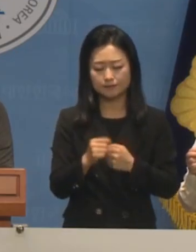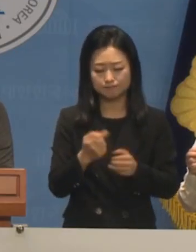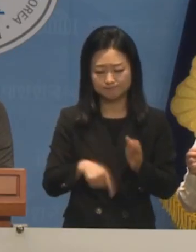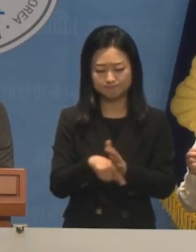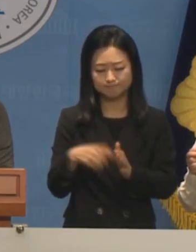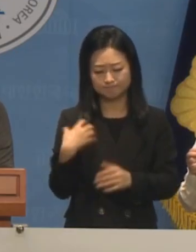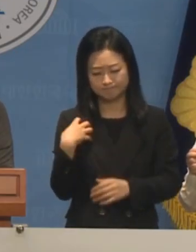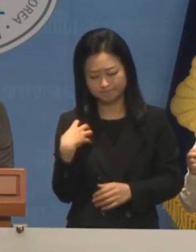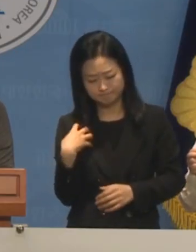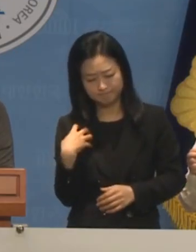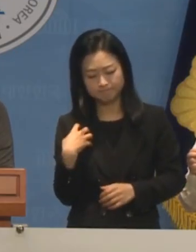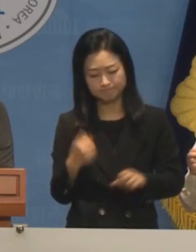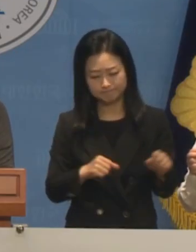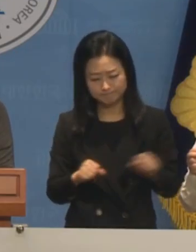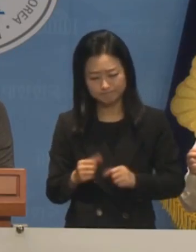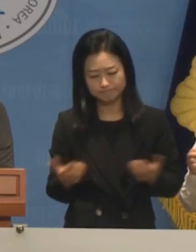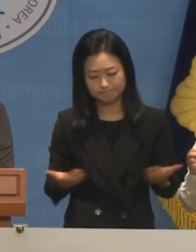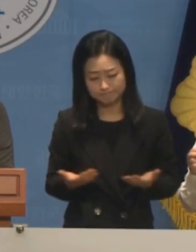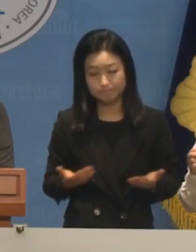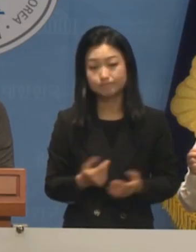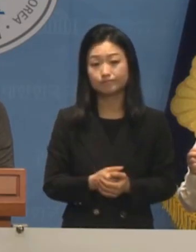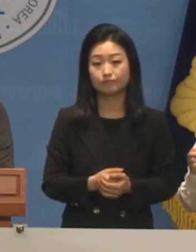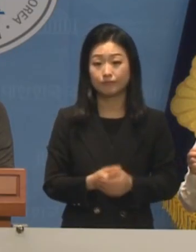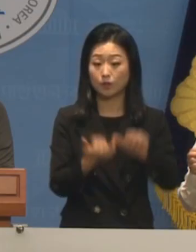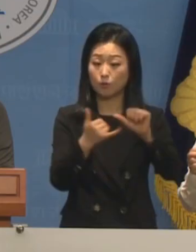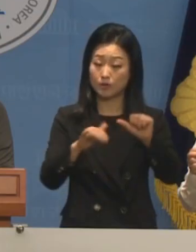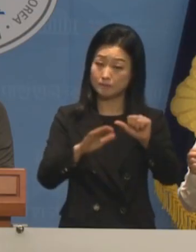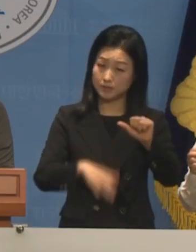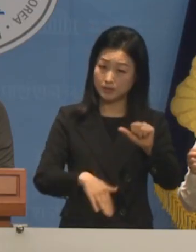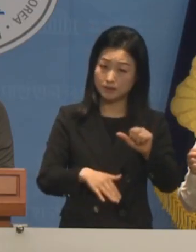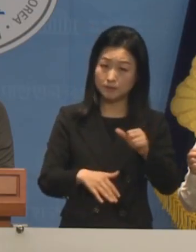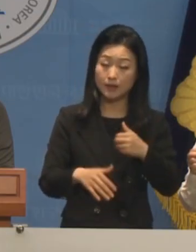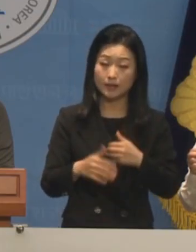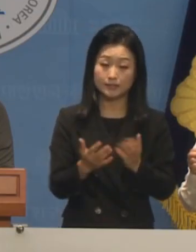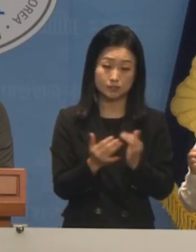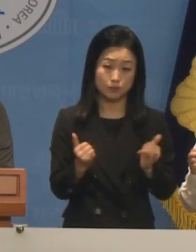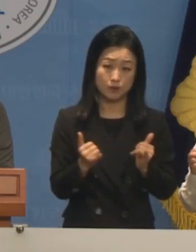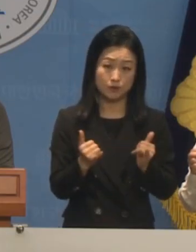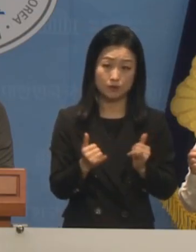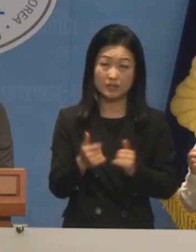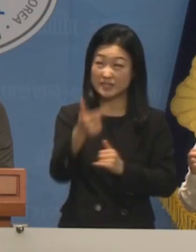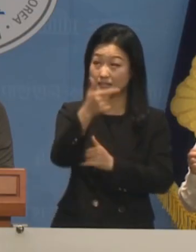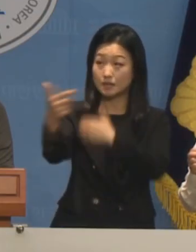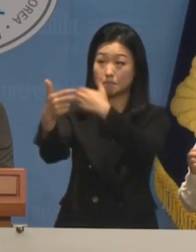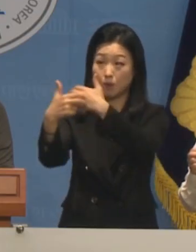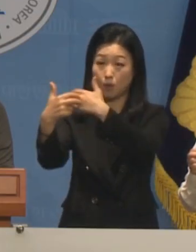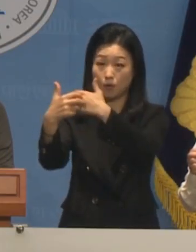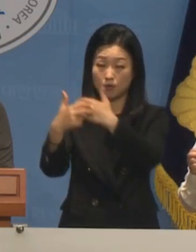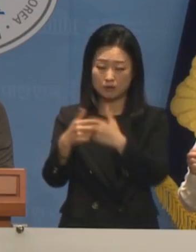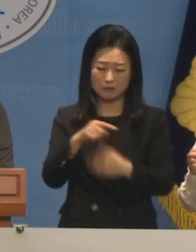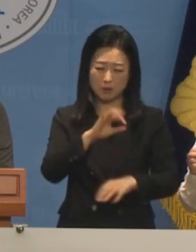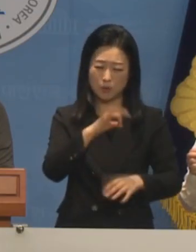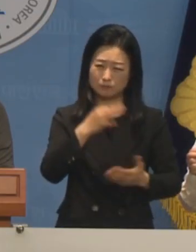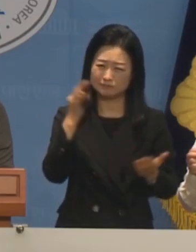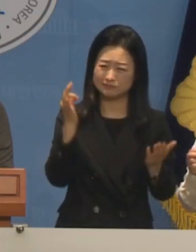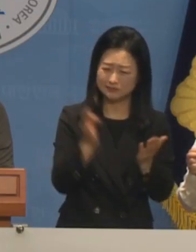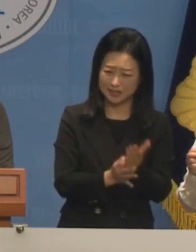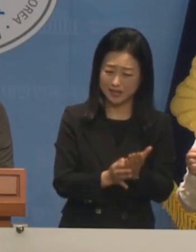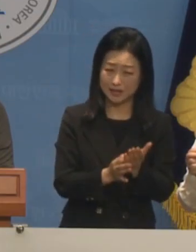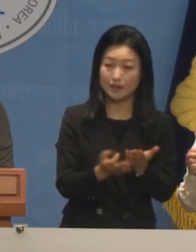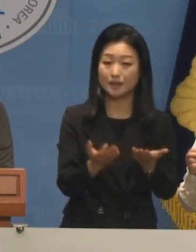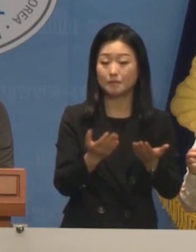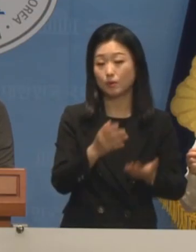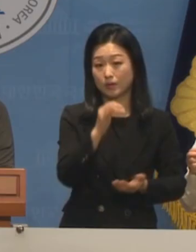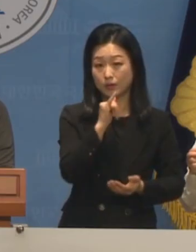있습니다 오인 미만 규모의 보건 의료 노동자들은 규모가 큰 병원에 비해 낮은 수준의 임금을 받고